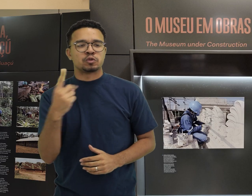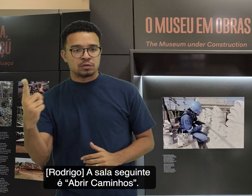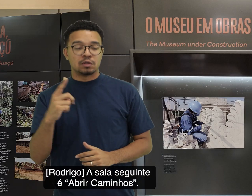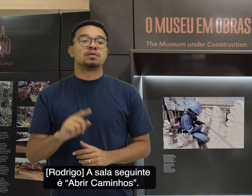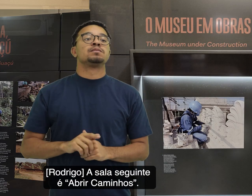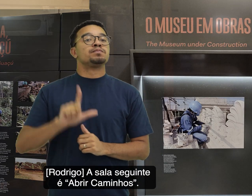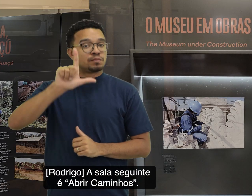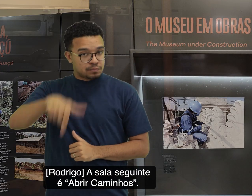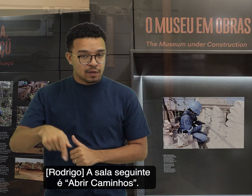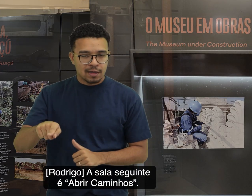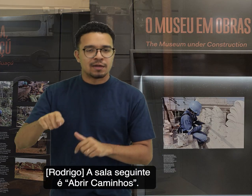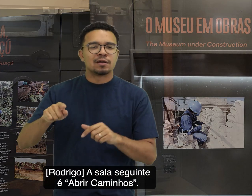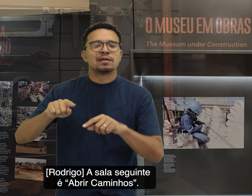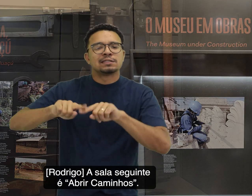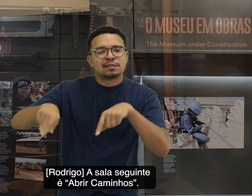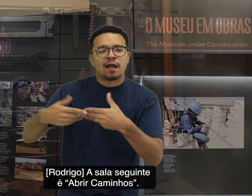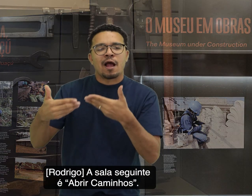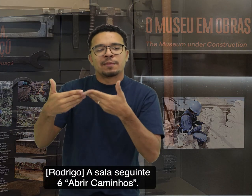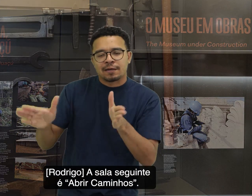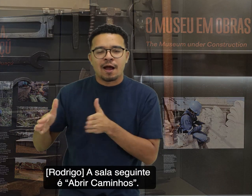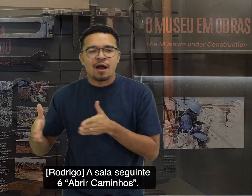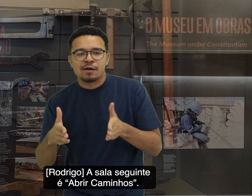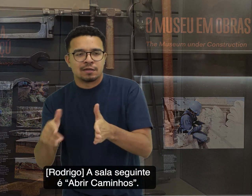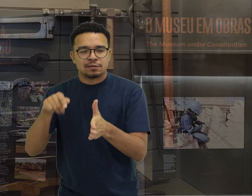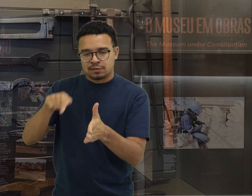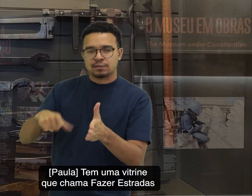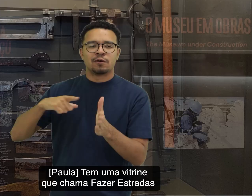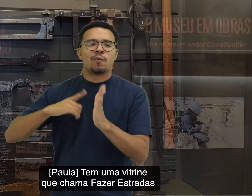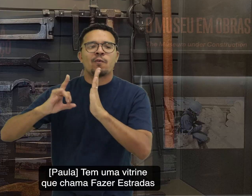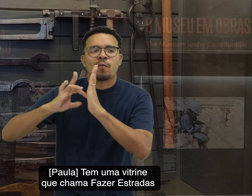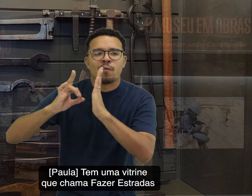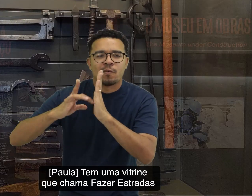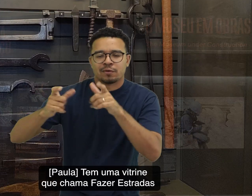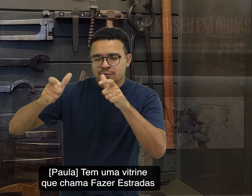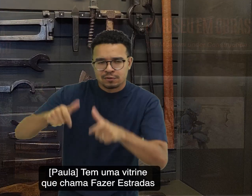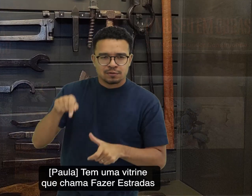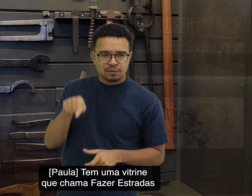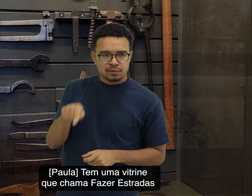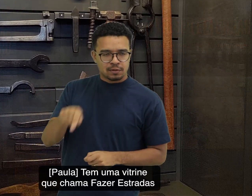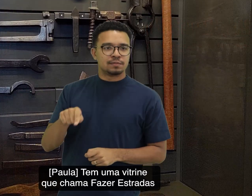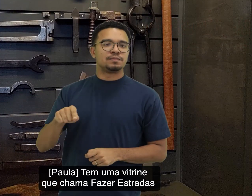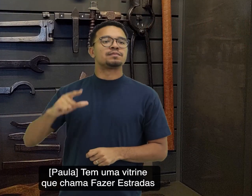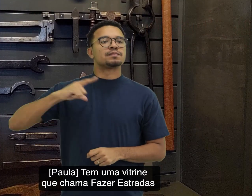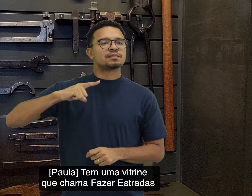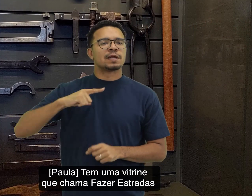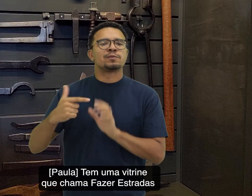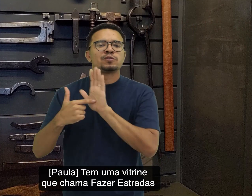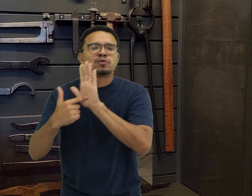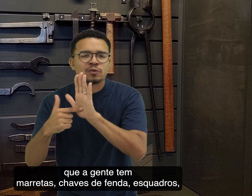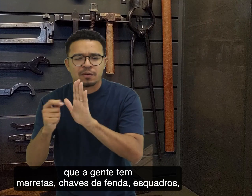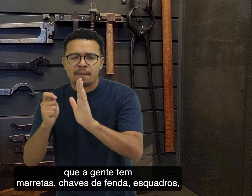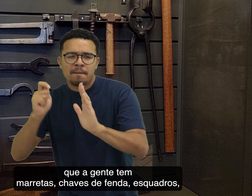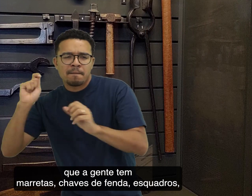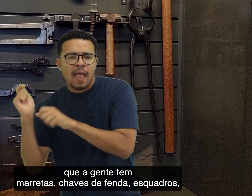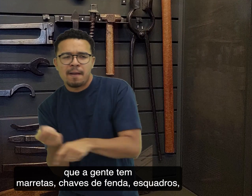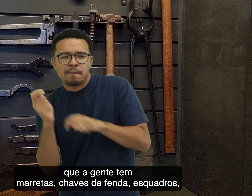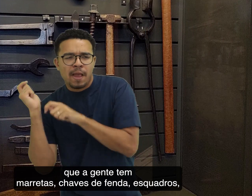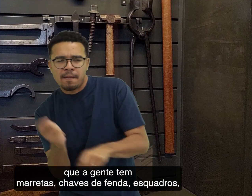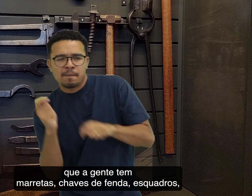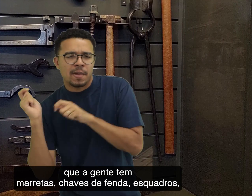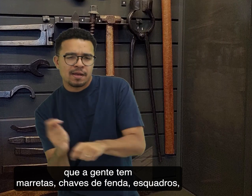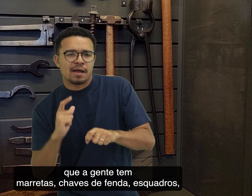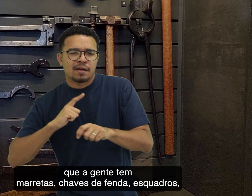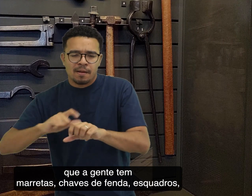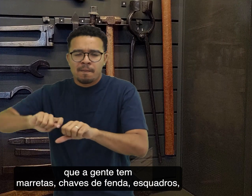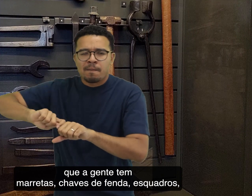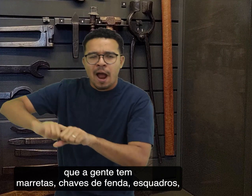2021. A sala seguinte é Abrir Caminhos. Por exemplo, tem uma vitrine que chama Fazer Estradas, que a gente